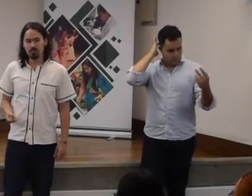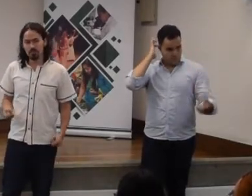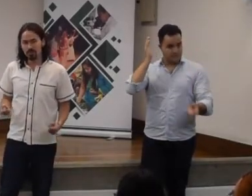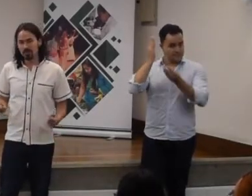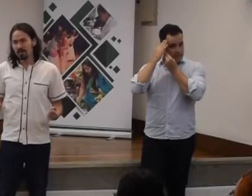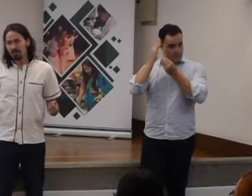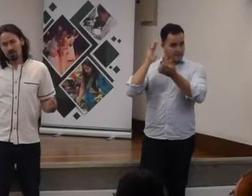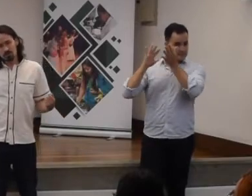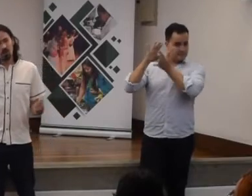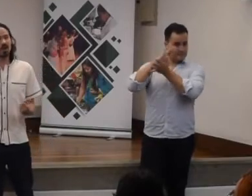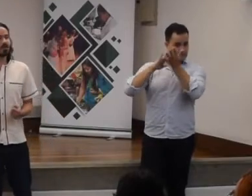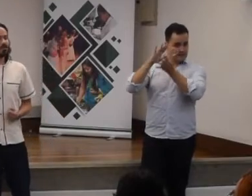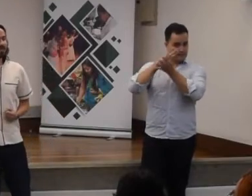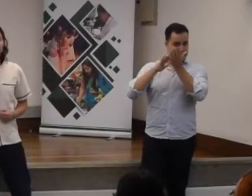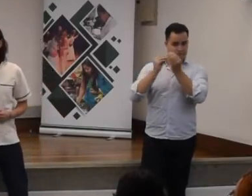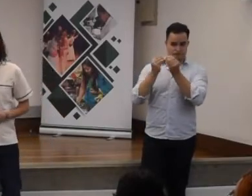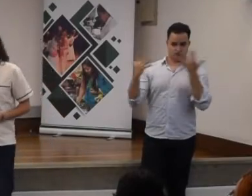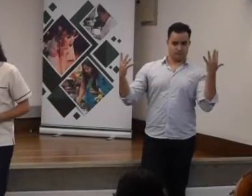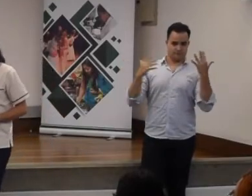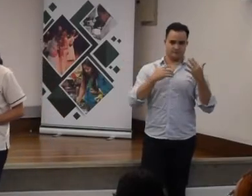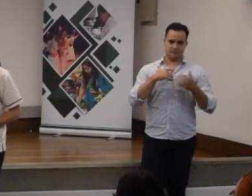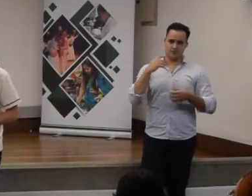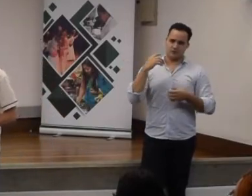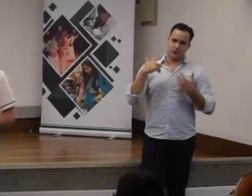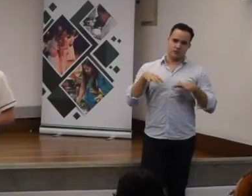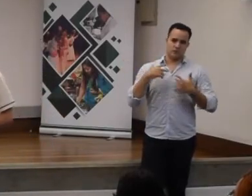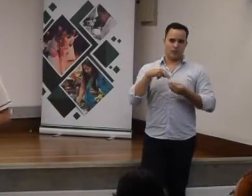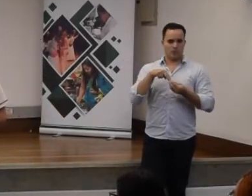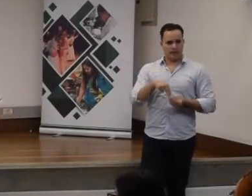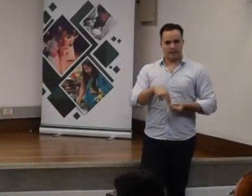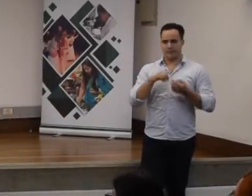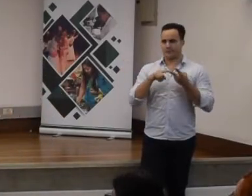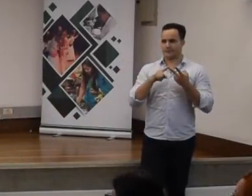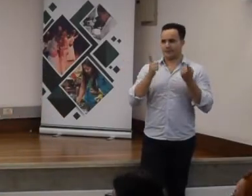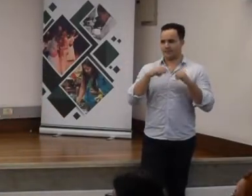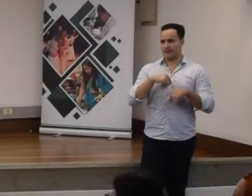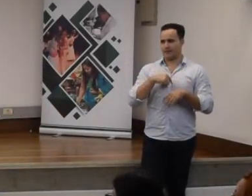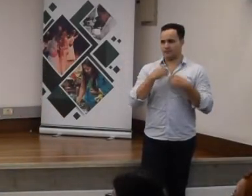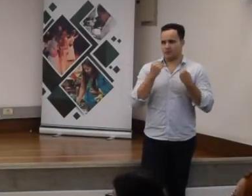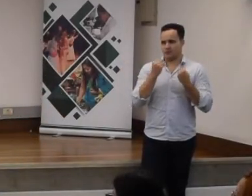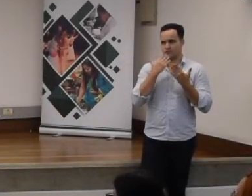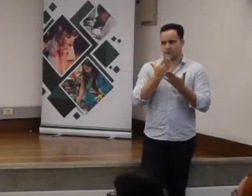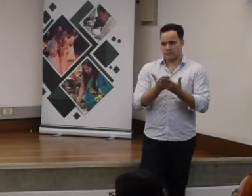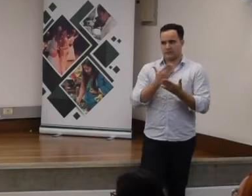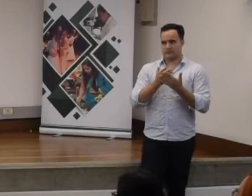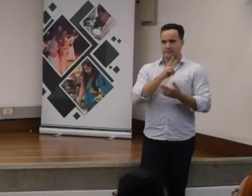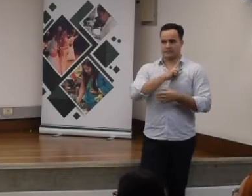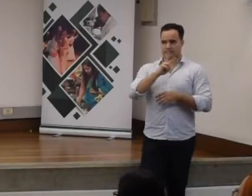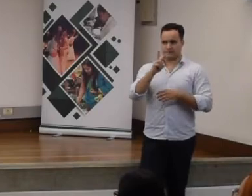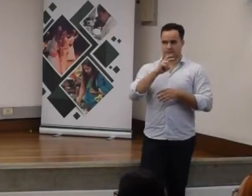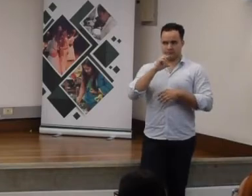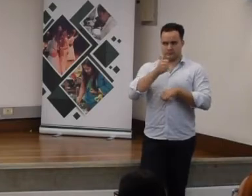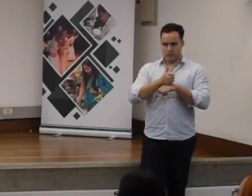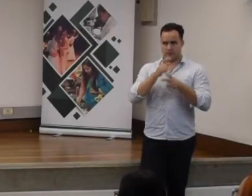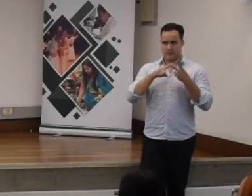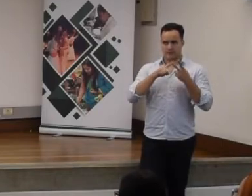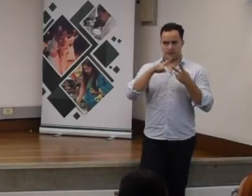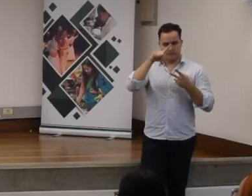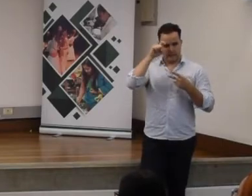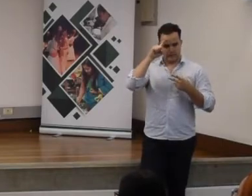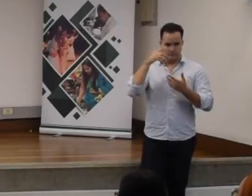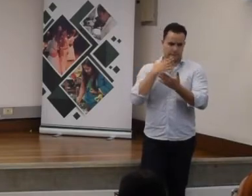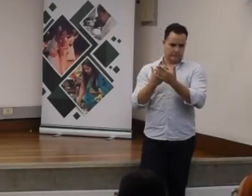ancestrales, con toda la complicidad y el cariño de las profesoras, de la vicerrectora y de Marta, para hacer esto posible,